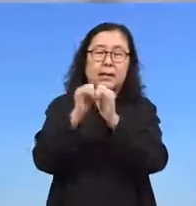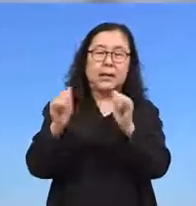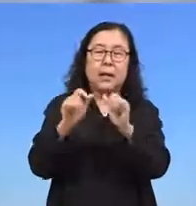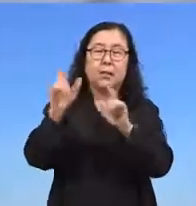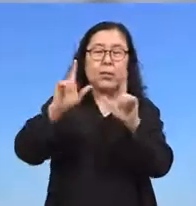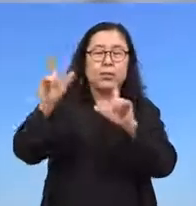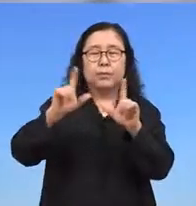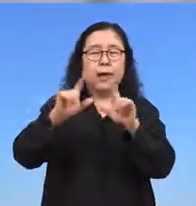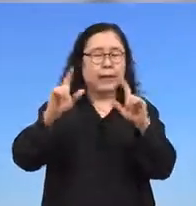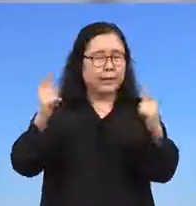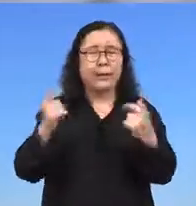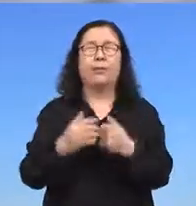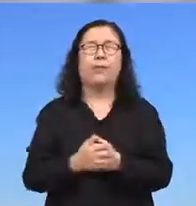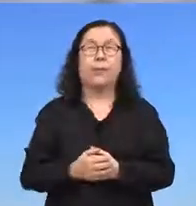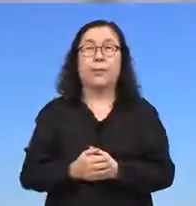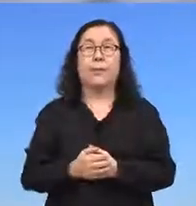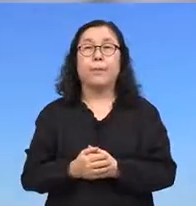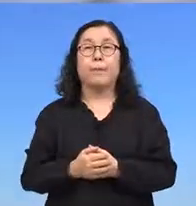모습이 아닙니다.